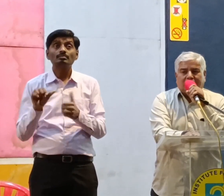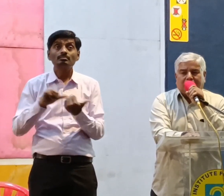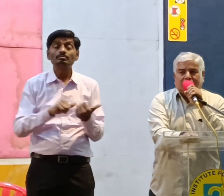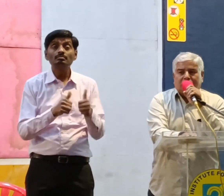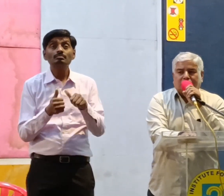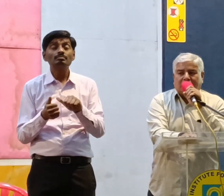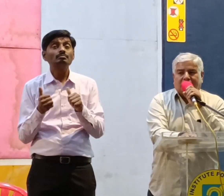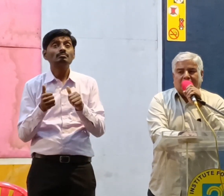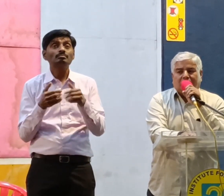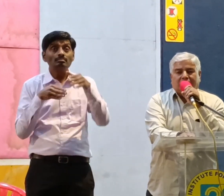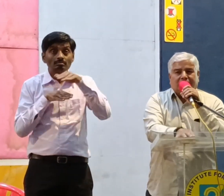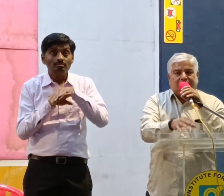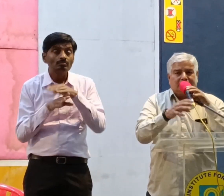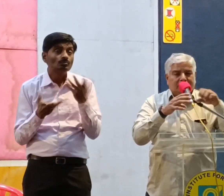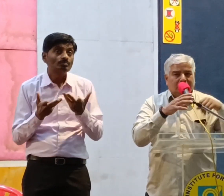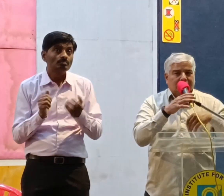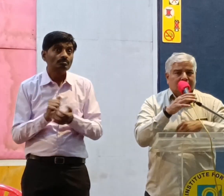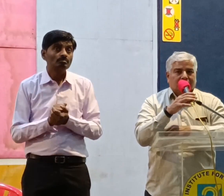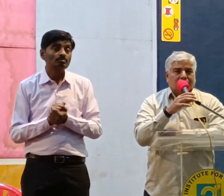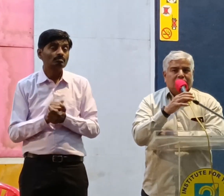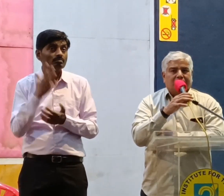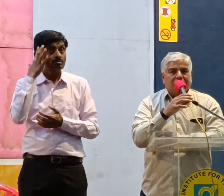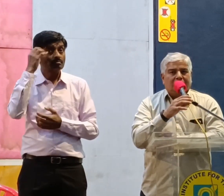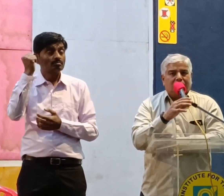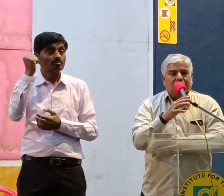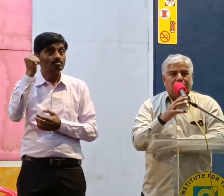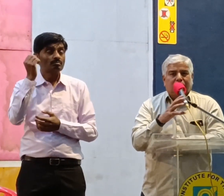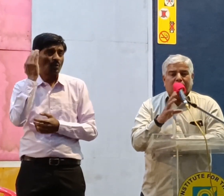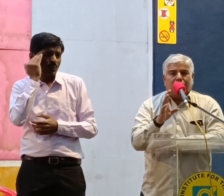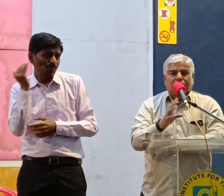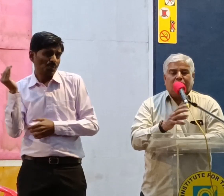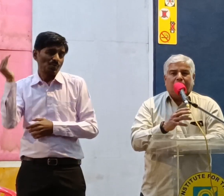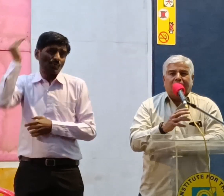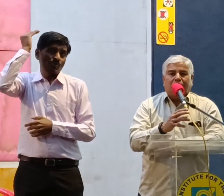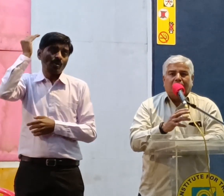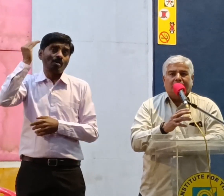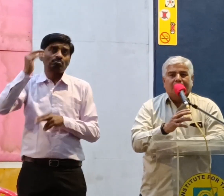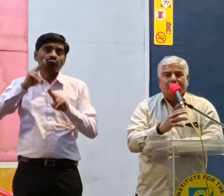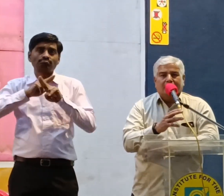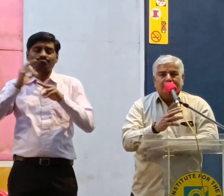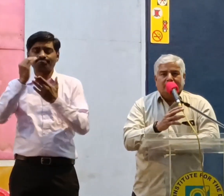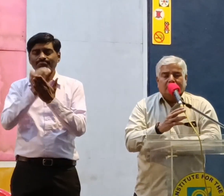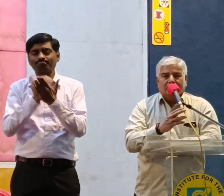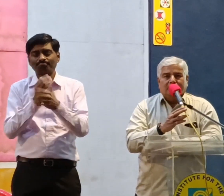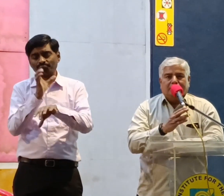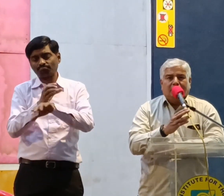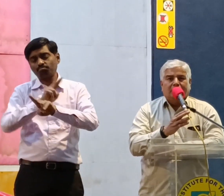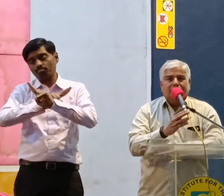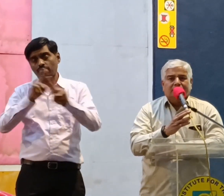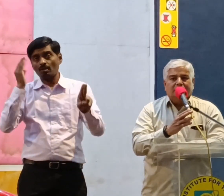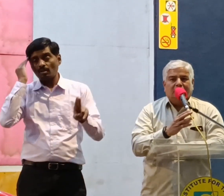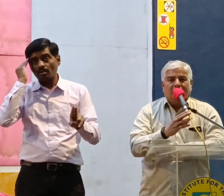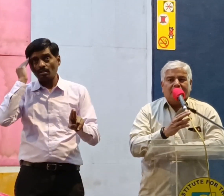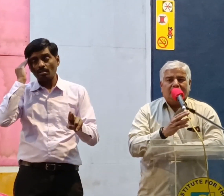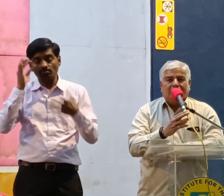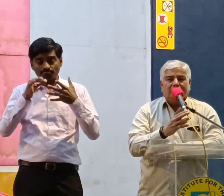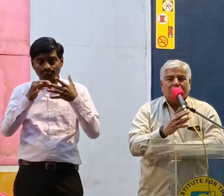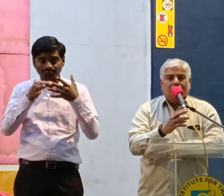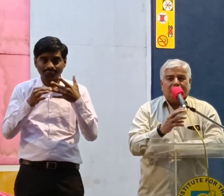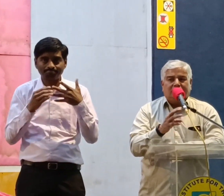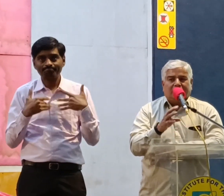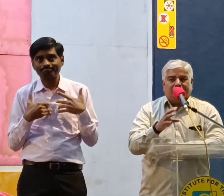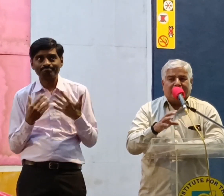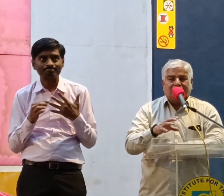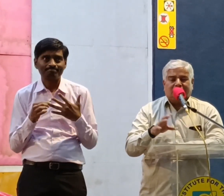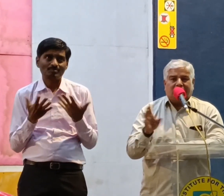રિવિઝનમાં તો એક આપણે વસ્તુ યાદ રાખવાની છે, હોશિયાર વિદ્યાર્થીઓને બધો કોર્સ કમ્પ્લીટ હોય, પણ નબળા